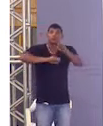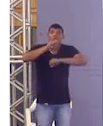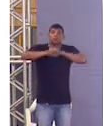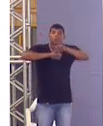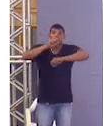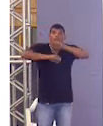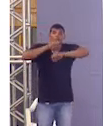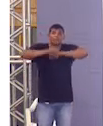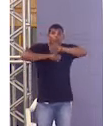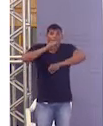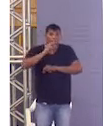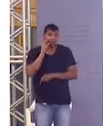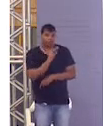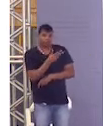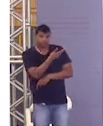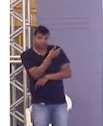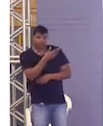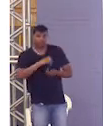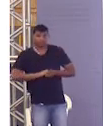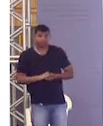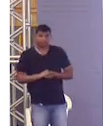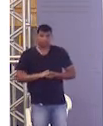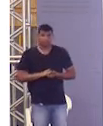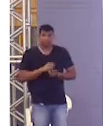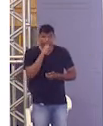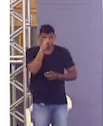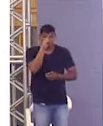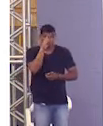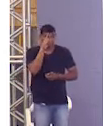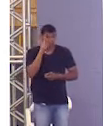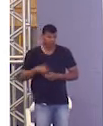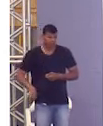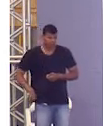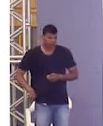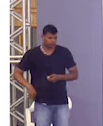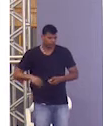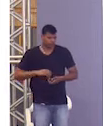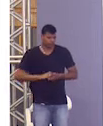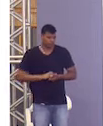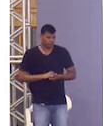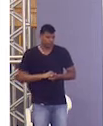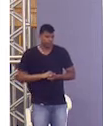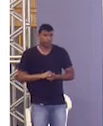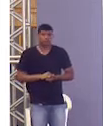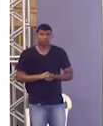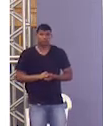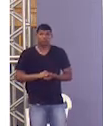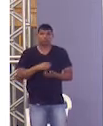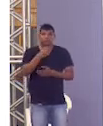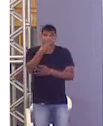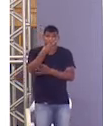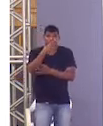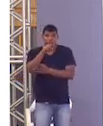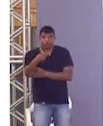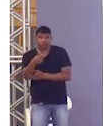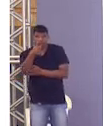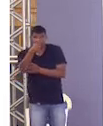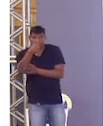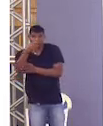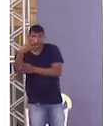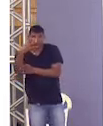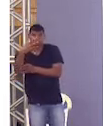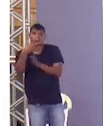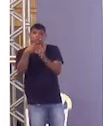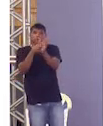de tudo que não é período. Então eu vou ter que subtrair do 314, ó. Eu tenho que